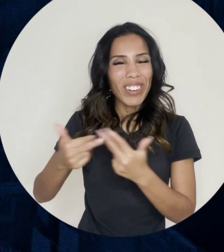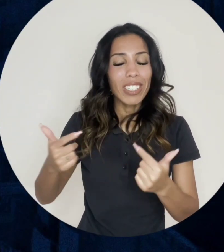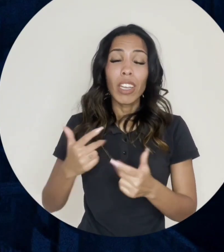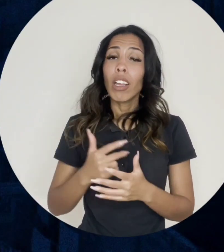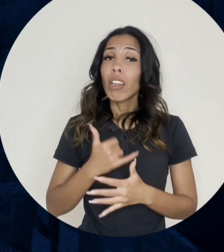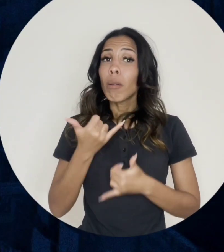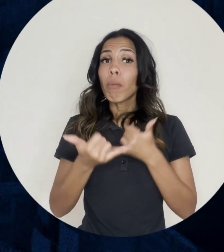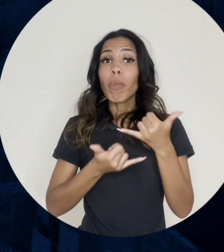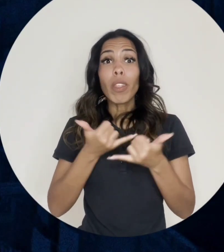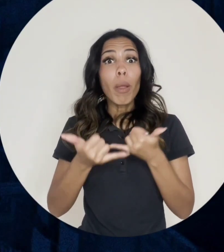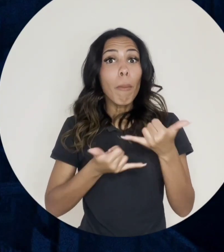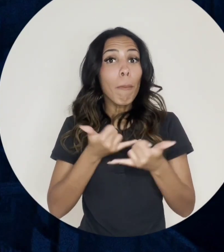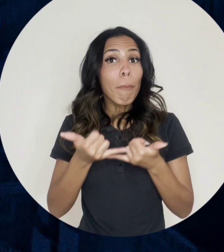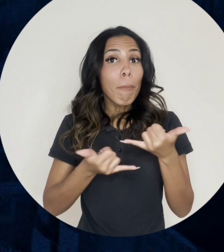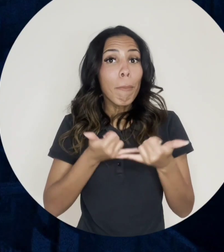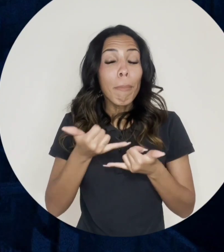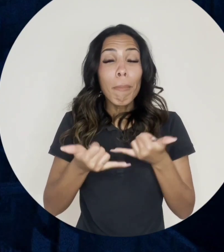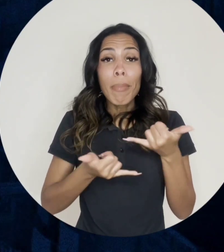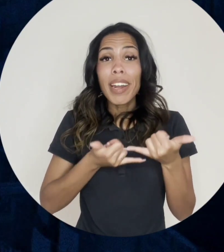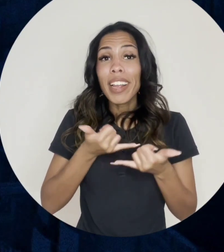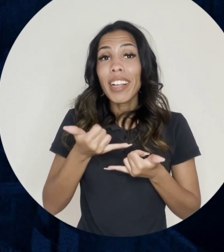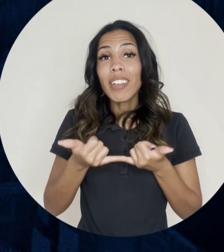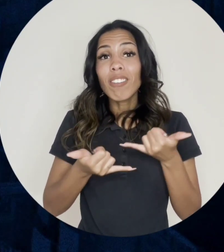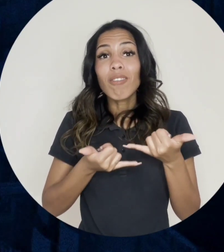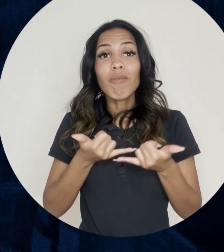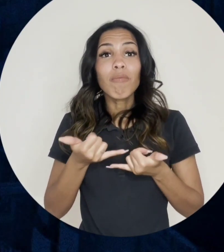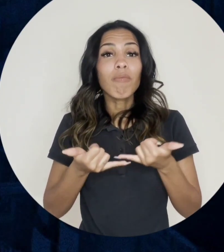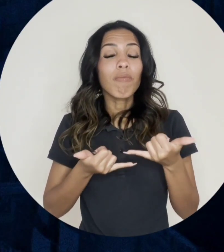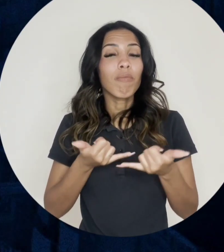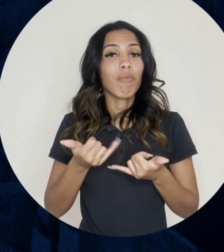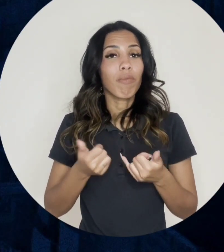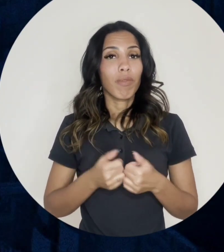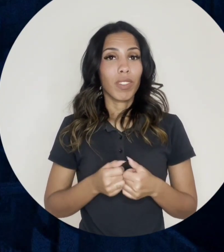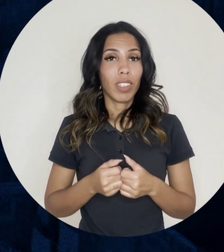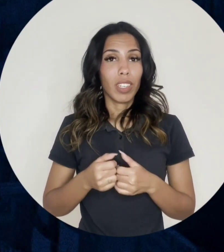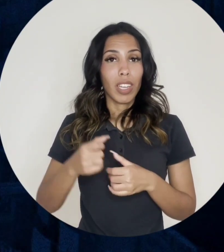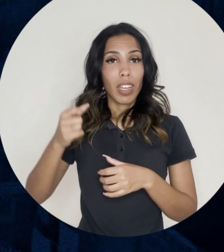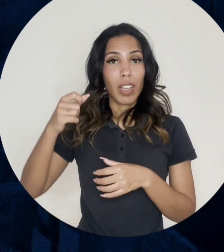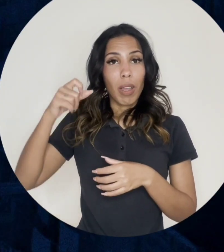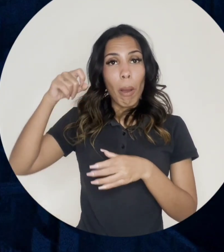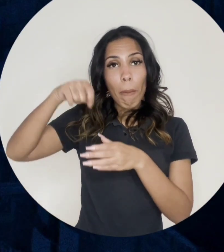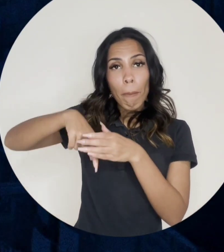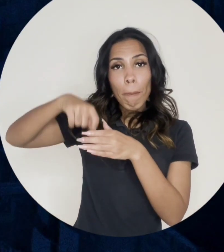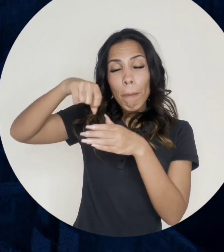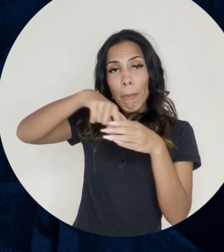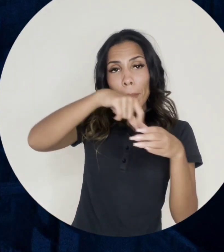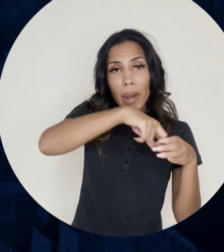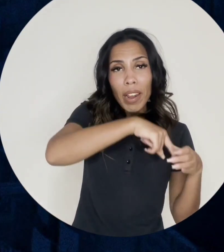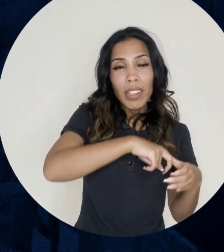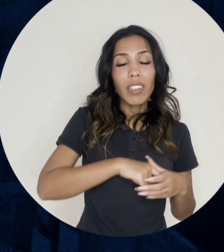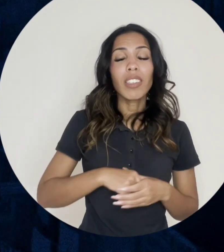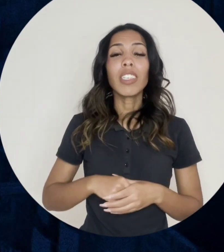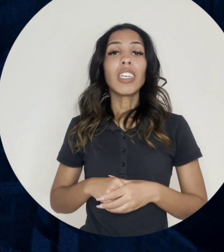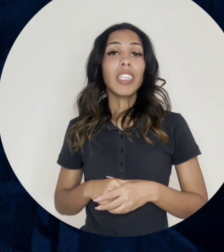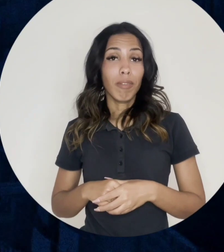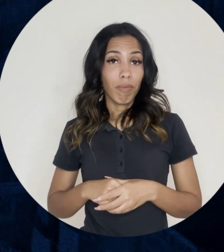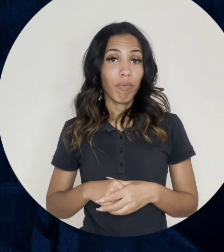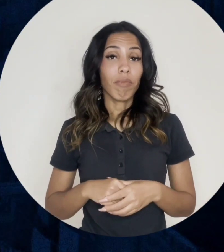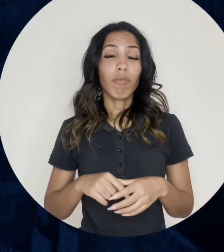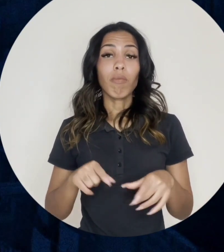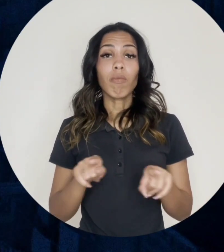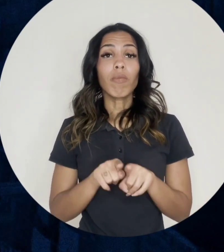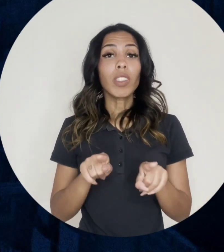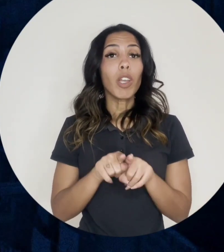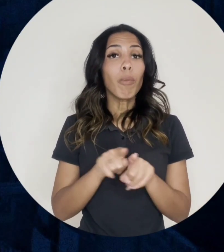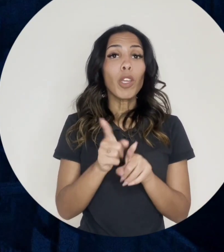gente brincava de plantar, né, que era uma coisa. E outra coisa, uma coisa que era típica,